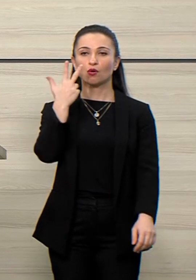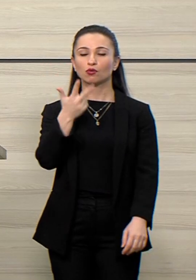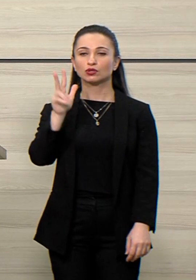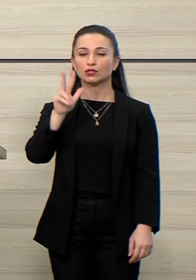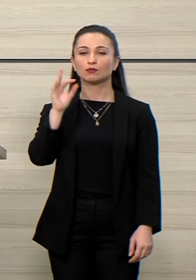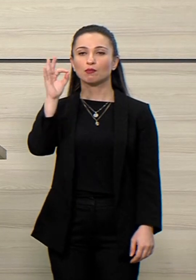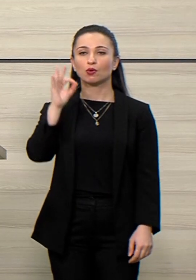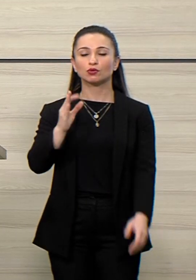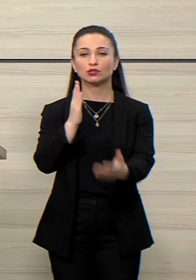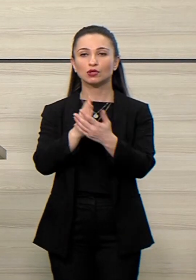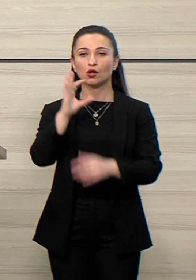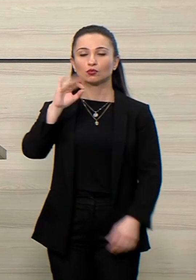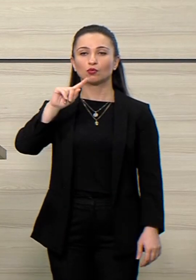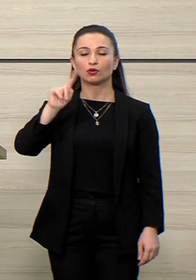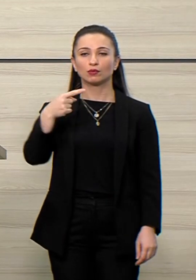2523, პროცენტულად კი